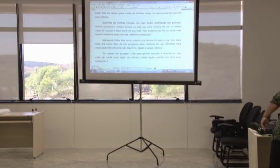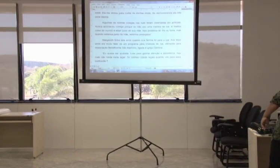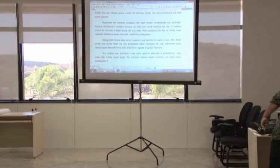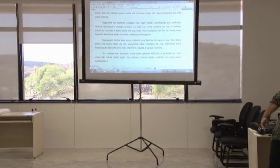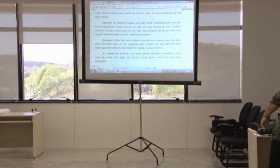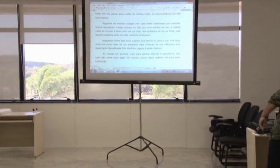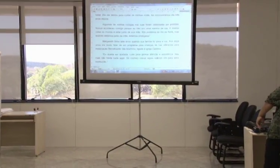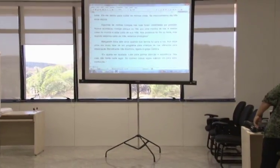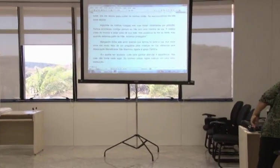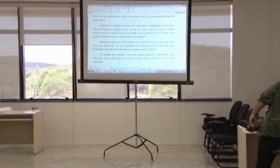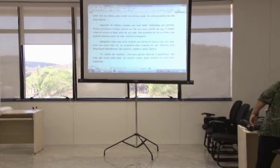Tem.